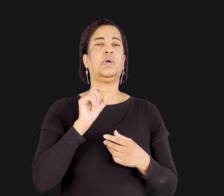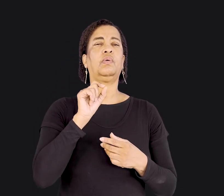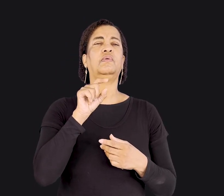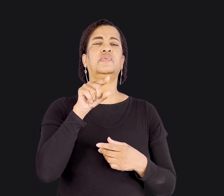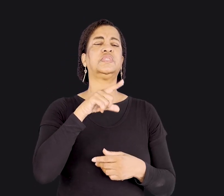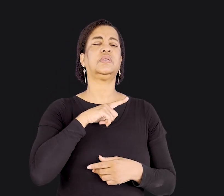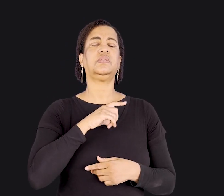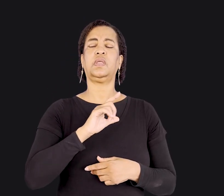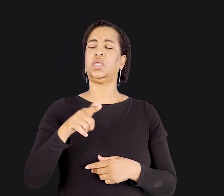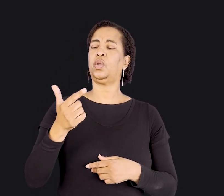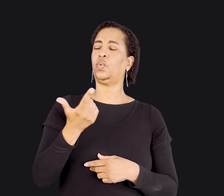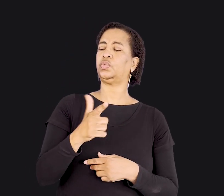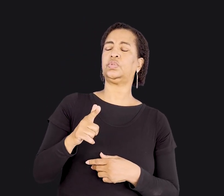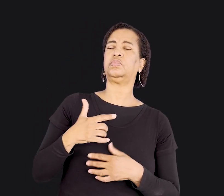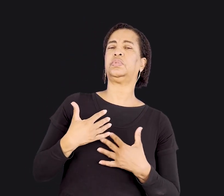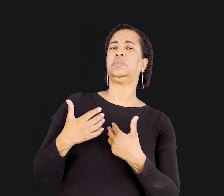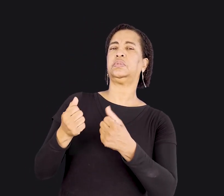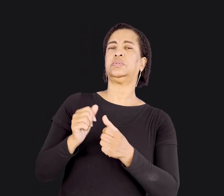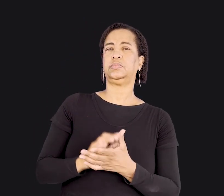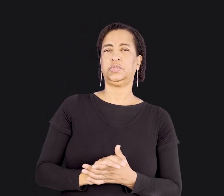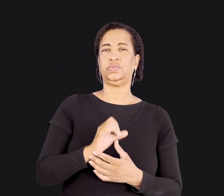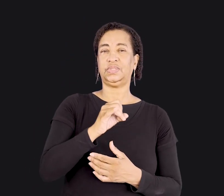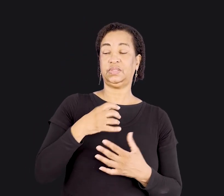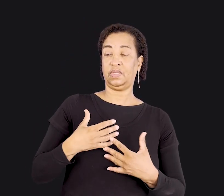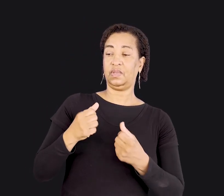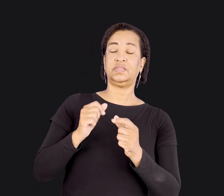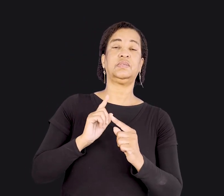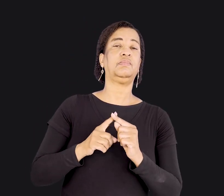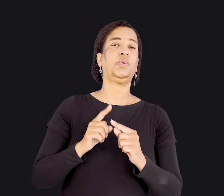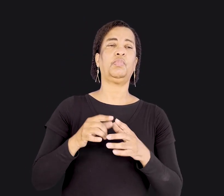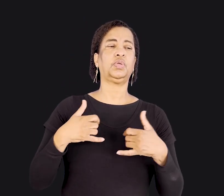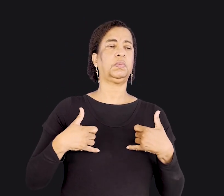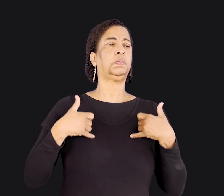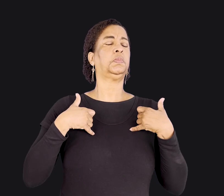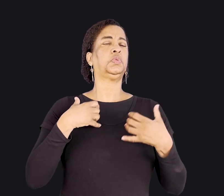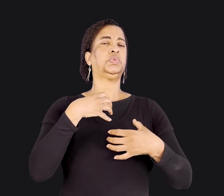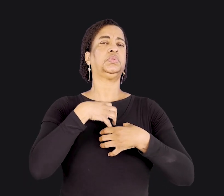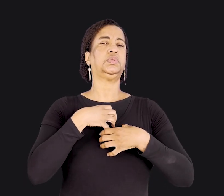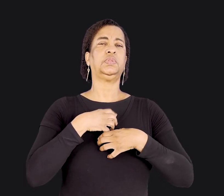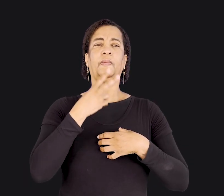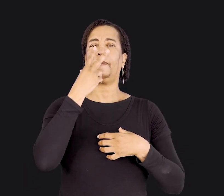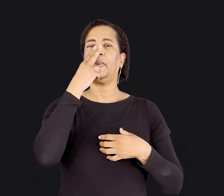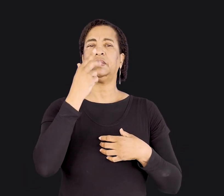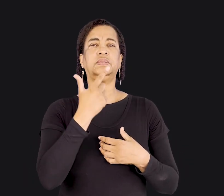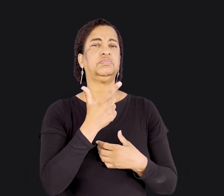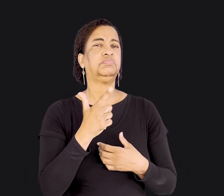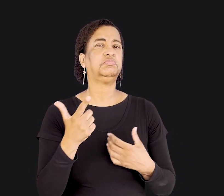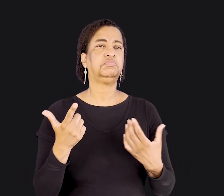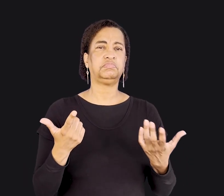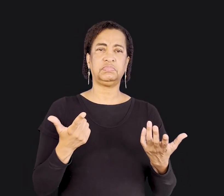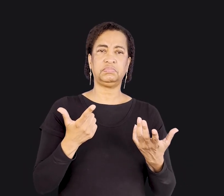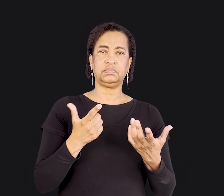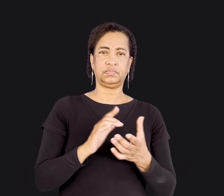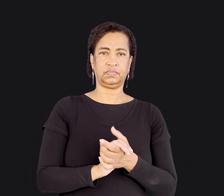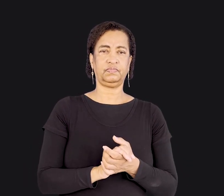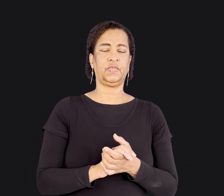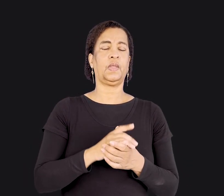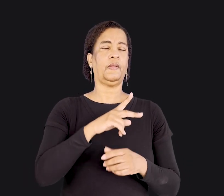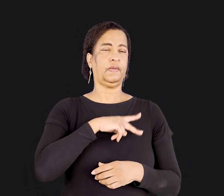que o outro não tenha recebido? E se o recebeu, por que se orgulha como se assim não fosse? O que Paulo estava